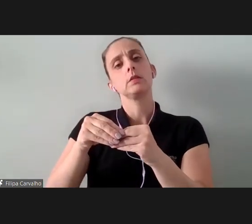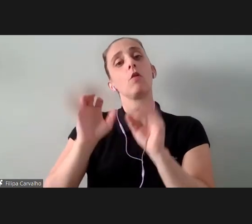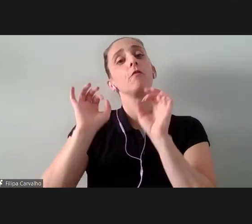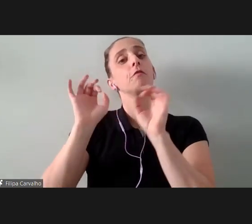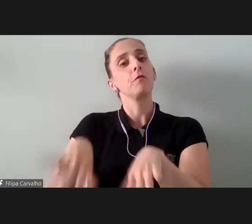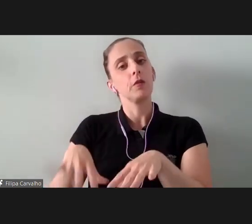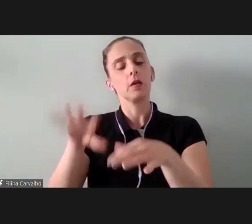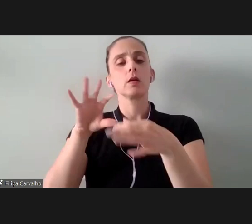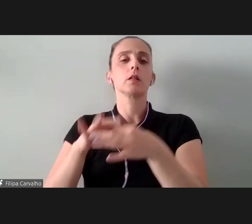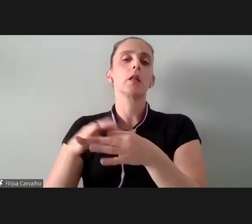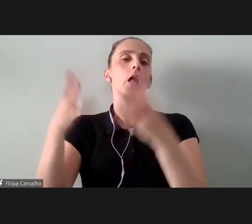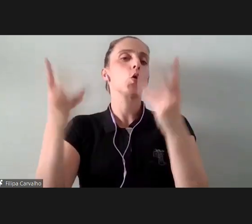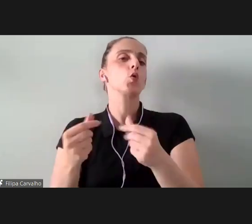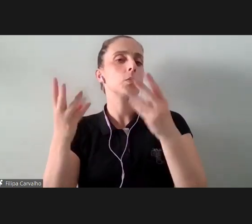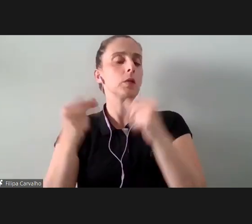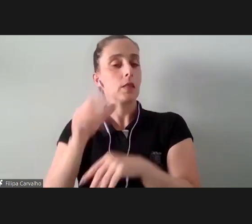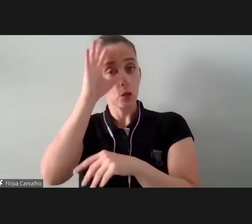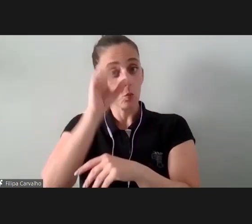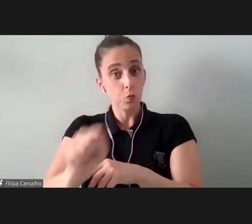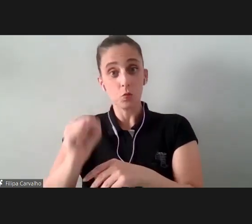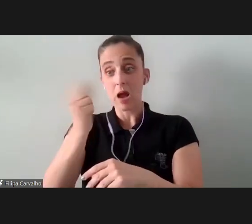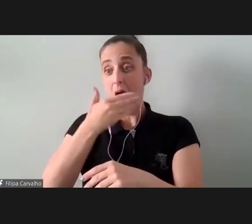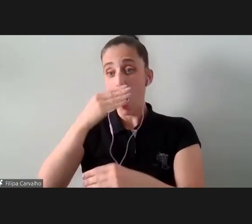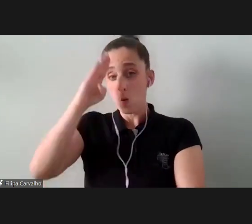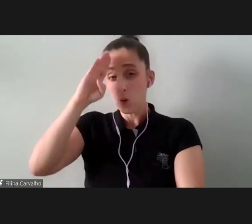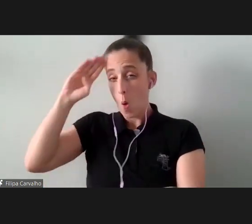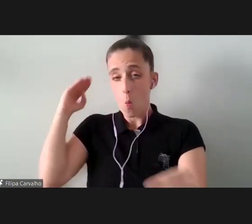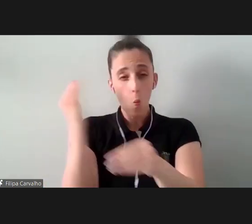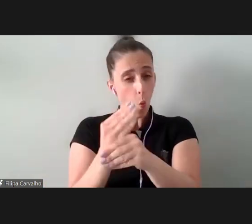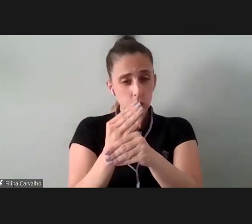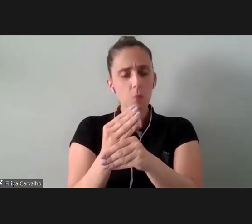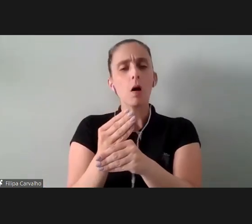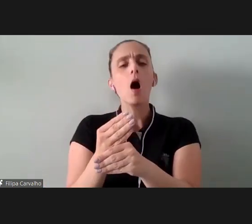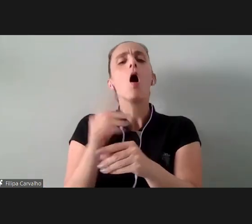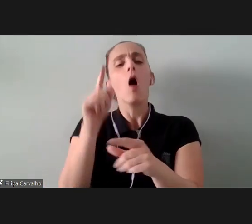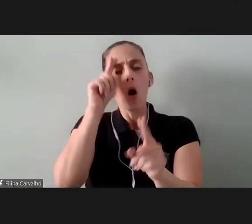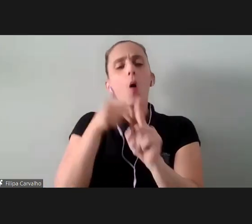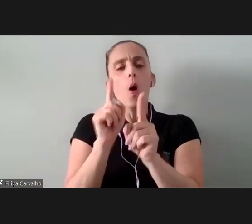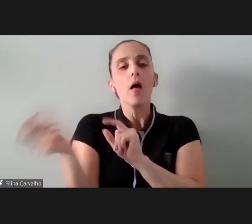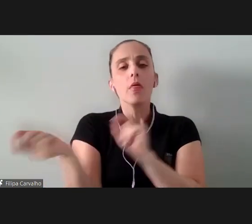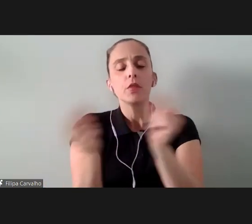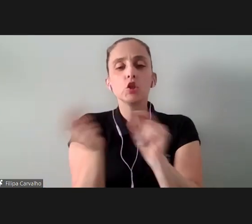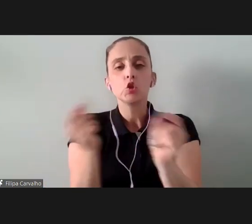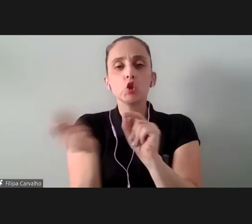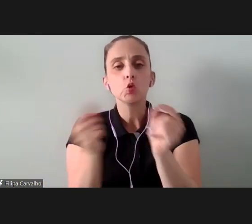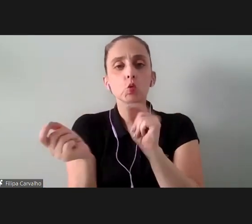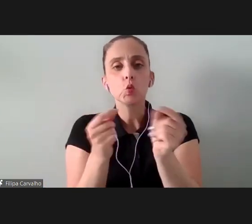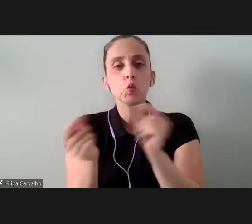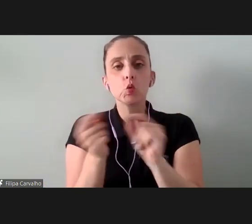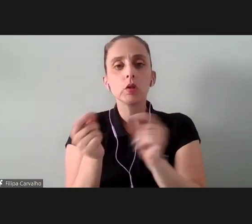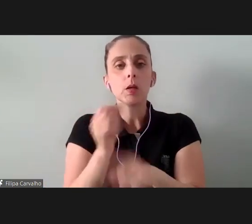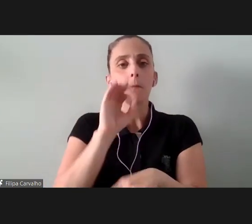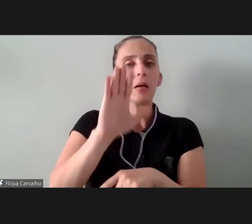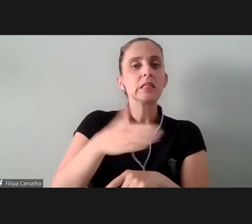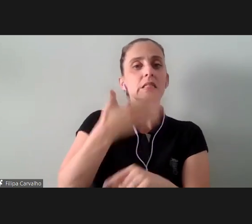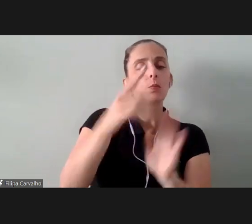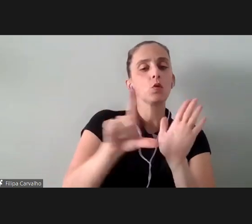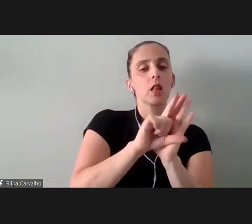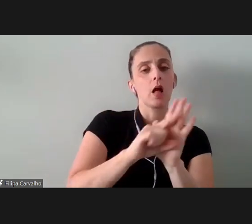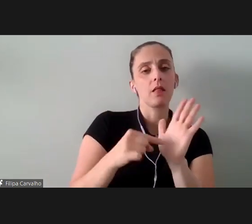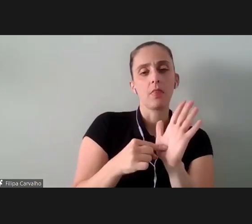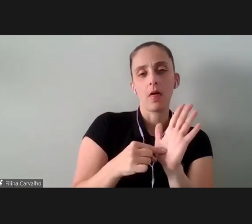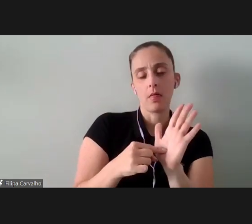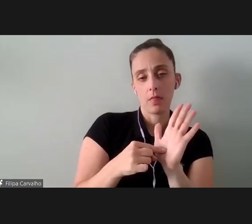pública, em que na última aula, à última hora, foi a discutir o princípio da legalidade.